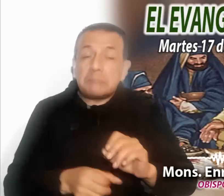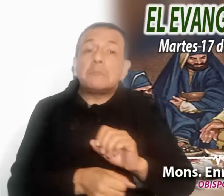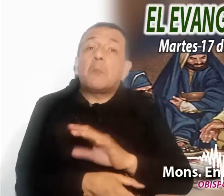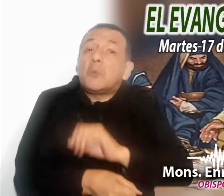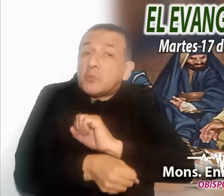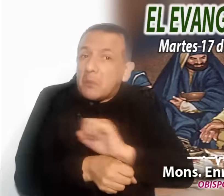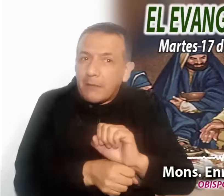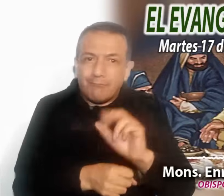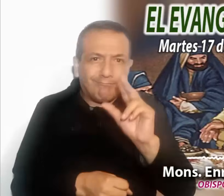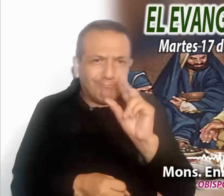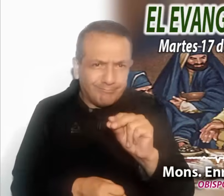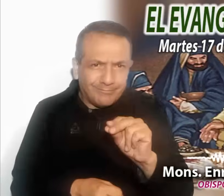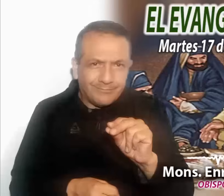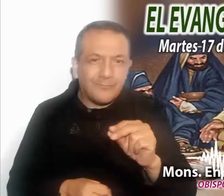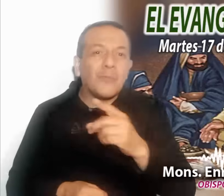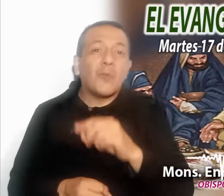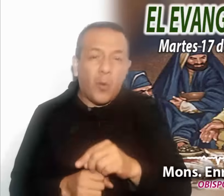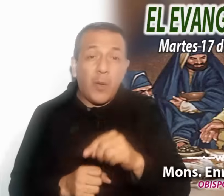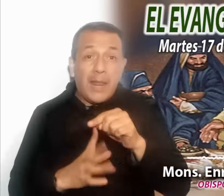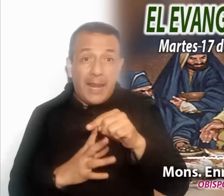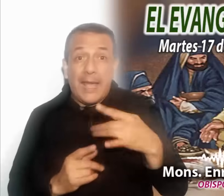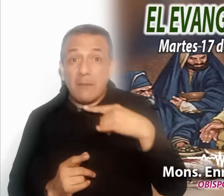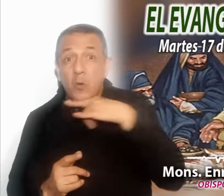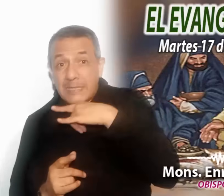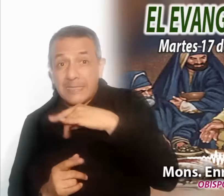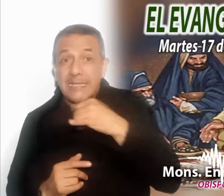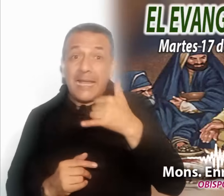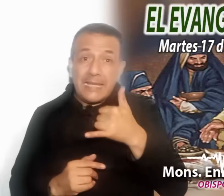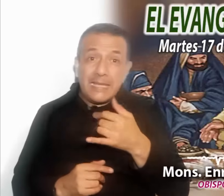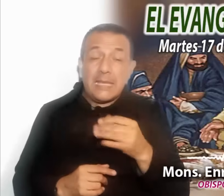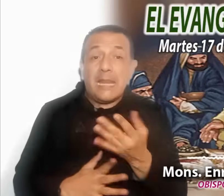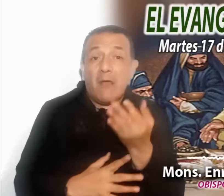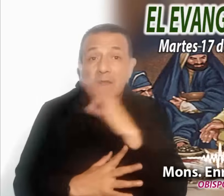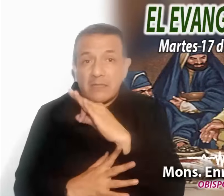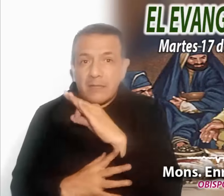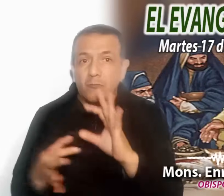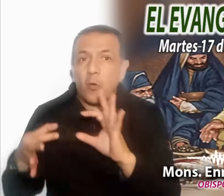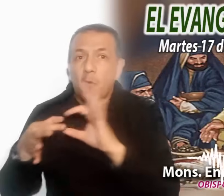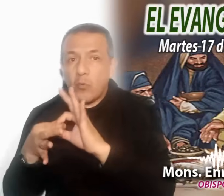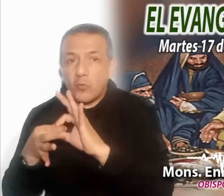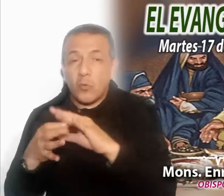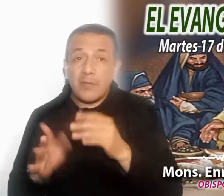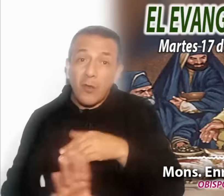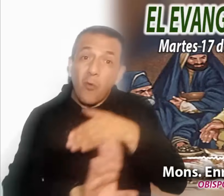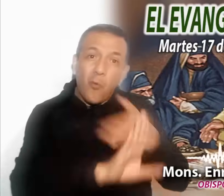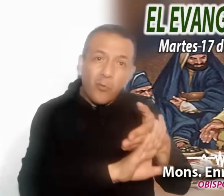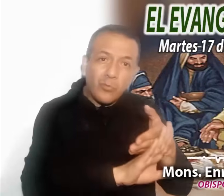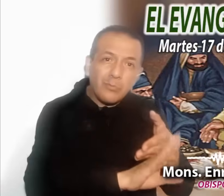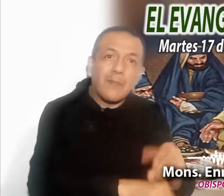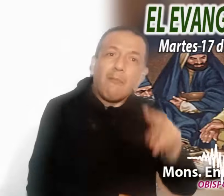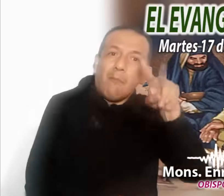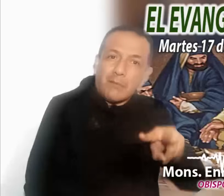el cinismo, sino con la verdad y la honestidad. Podremos equivocarnos, es